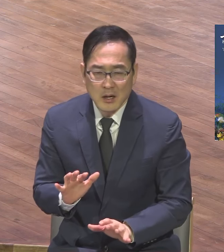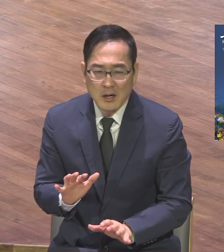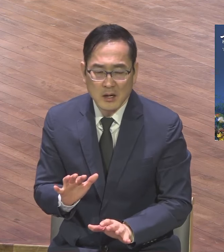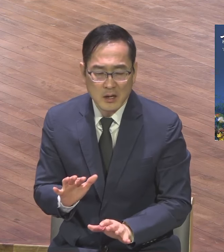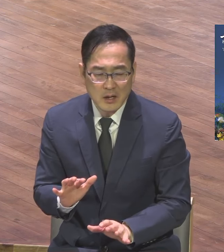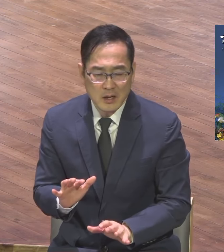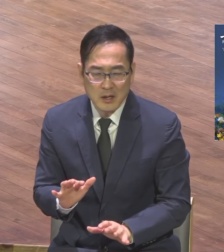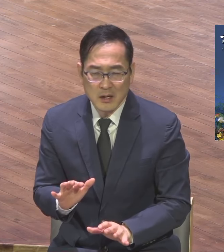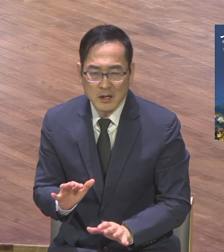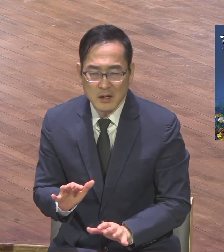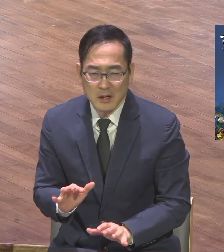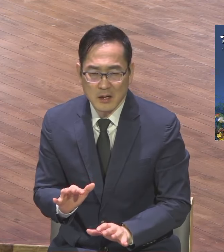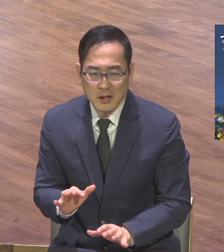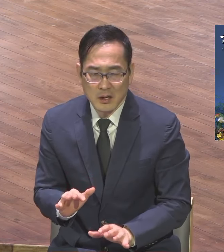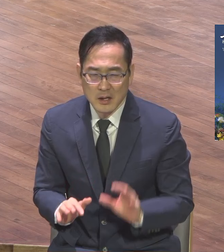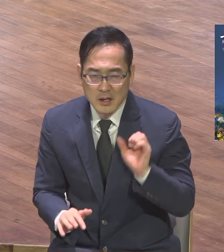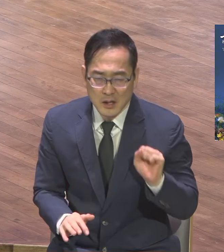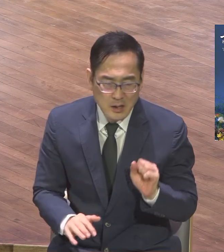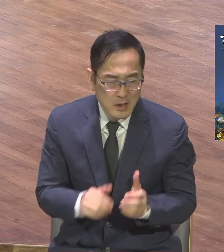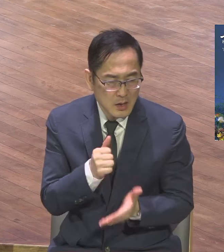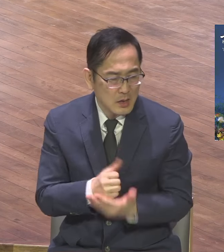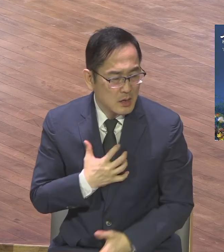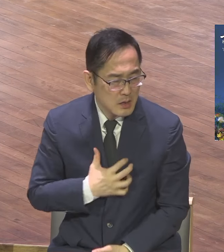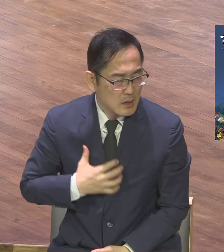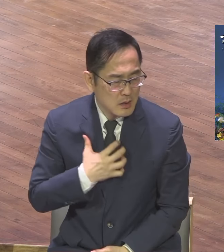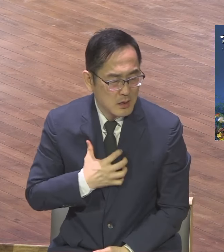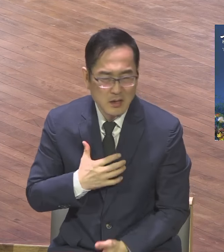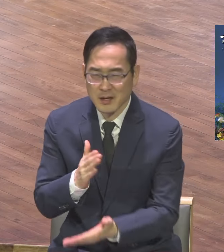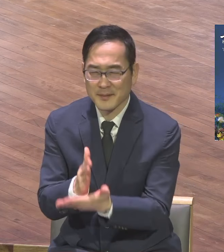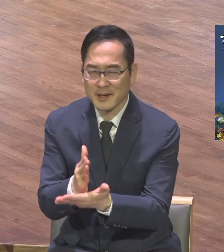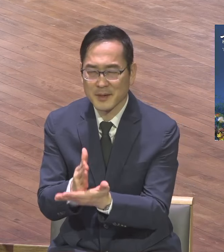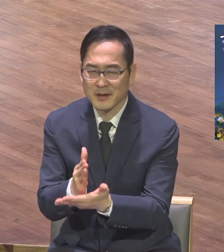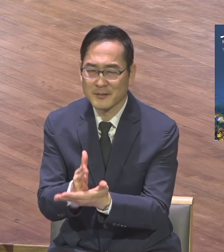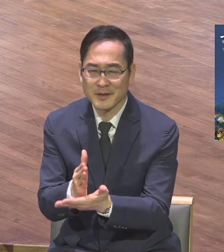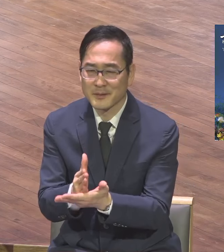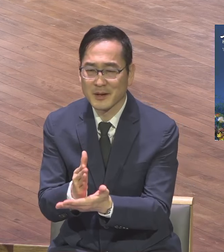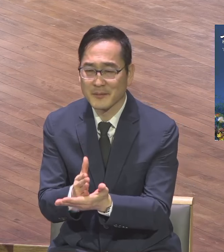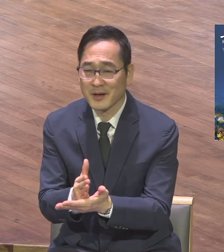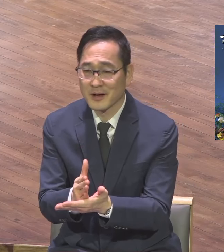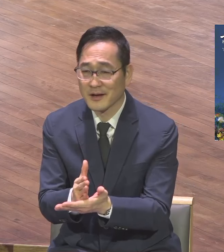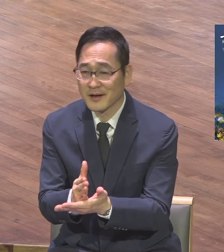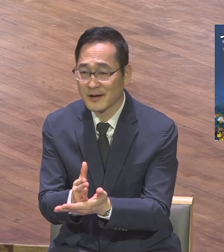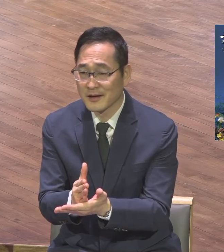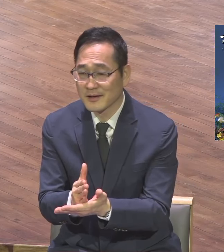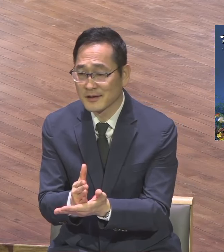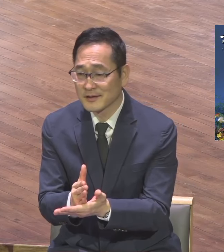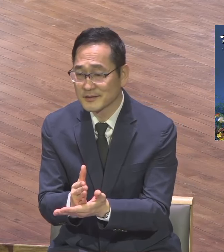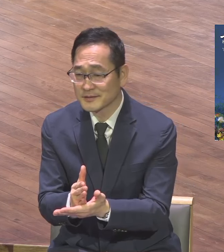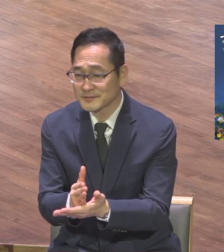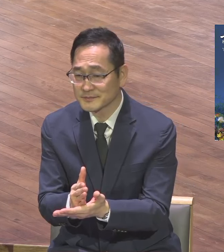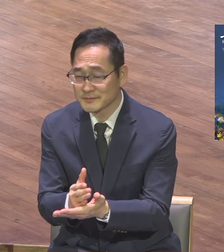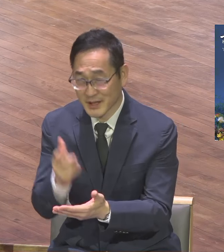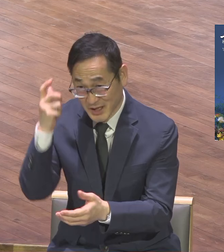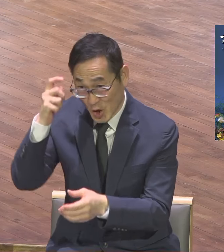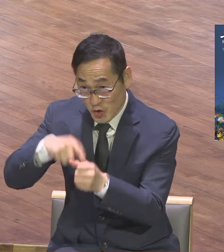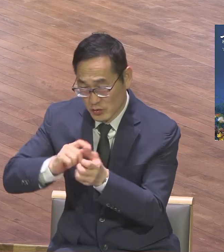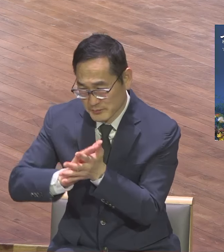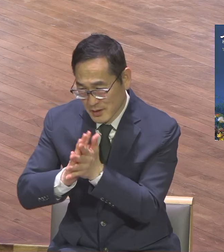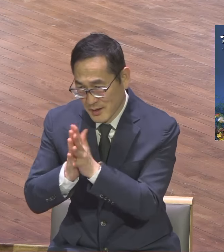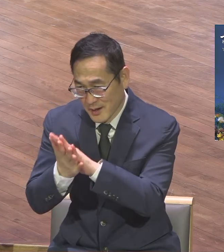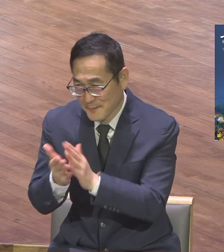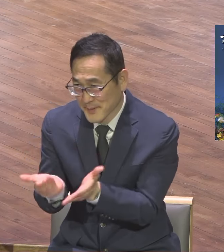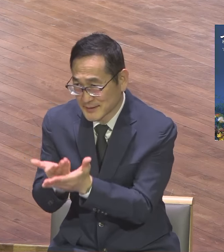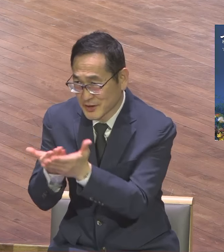거기서 매여서는 안 됩니다. 사도 요한이 강조하지요. 영적인 성장에 있어서